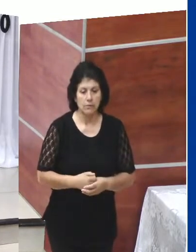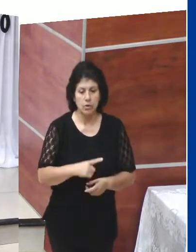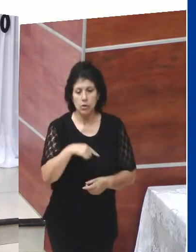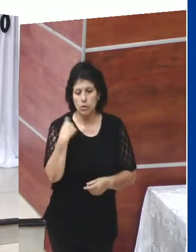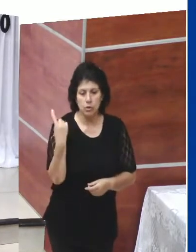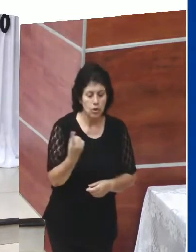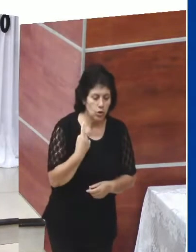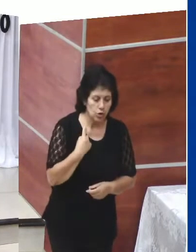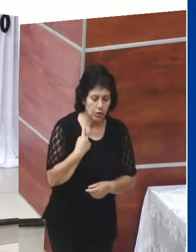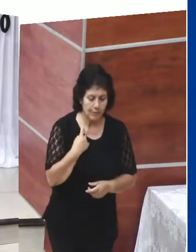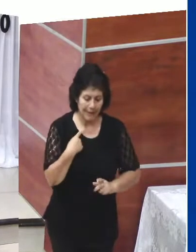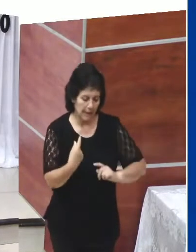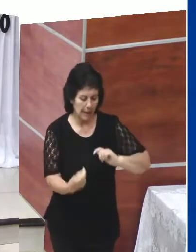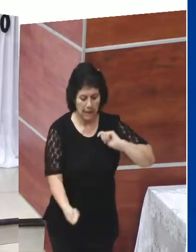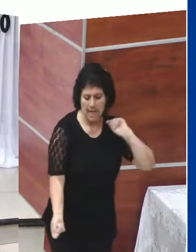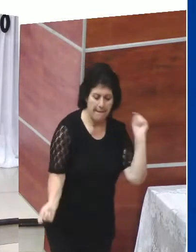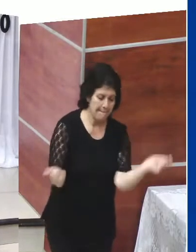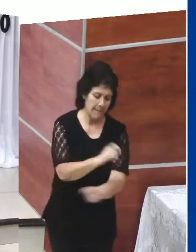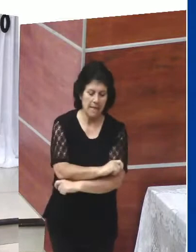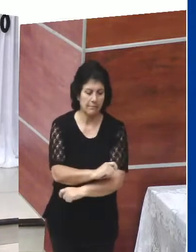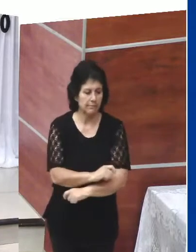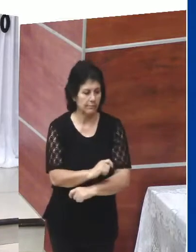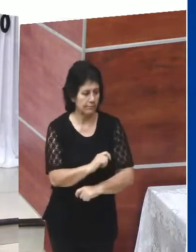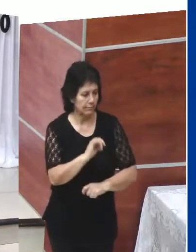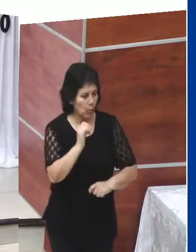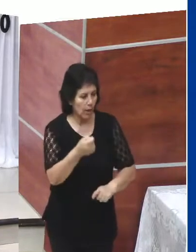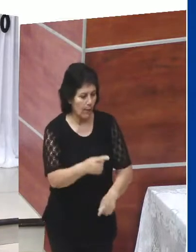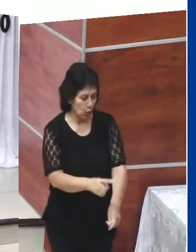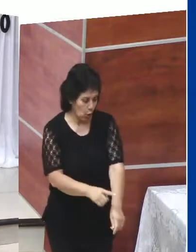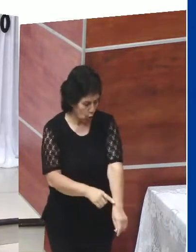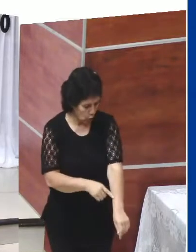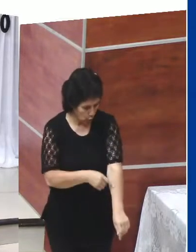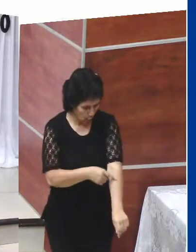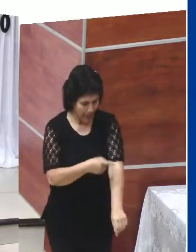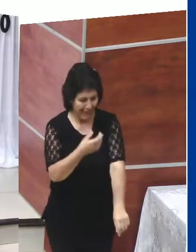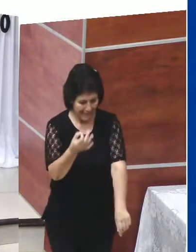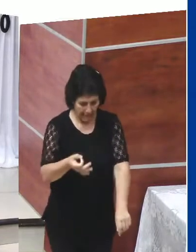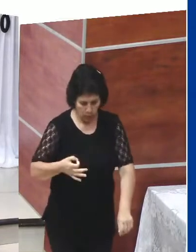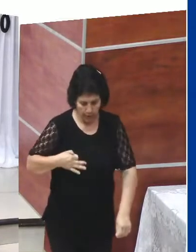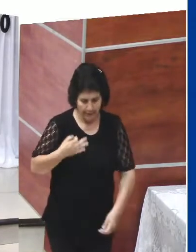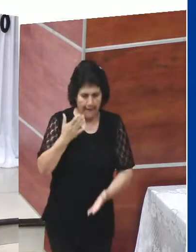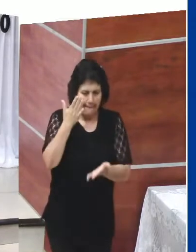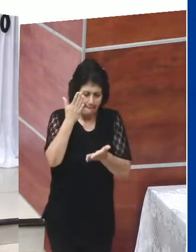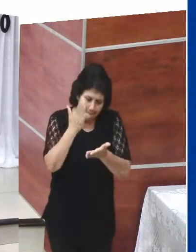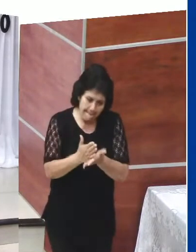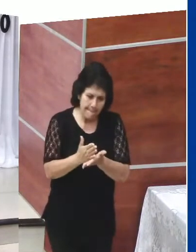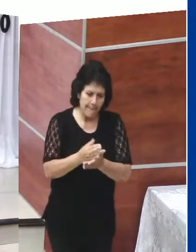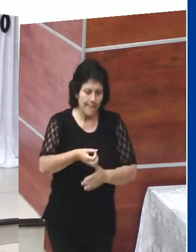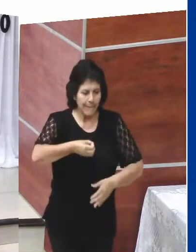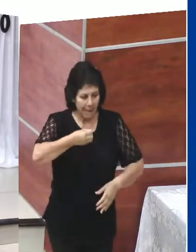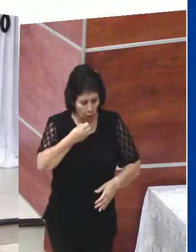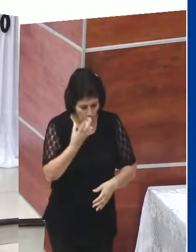necesitamos reemplazarlo por hábitos que sí nos edifiquen espiritualmente.